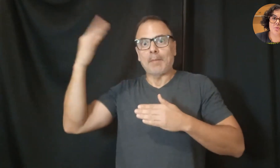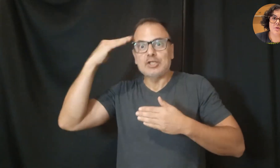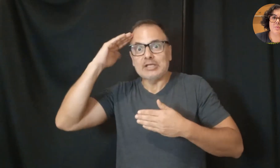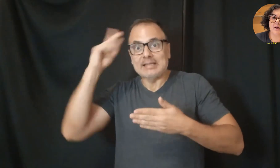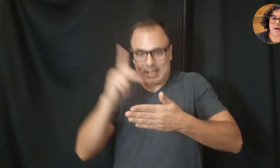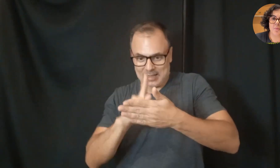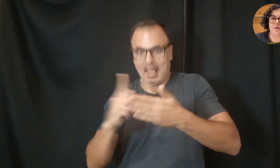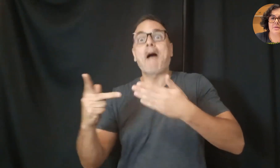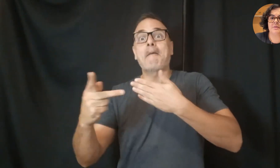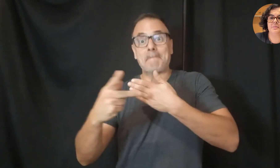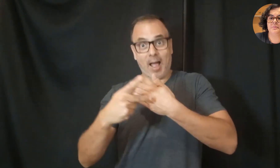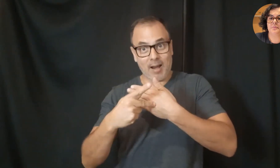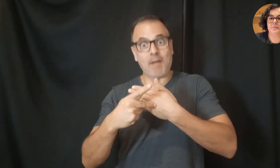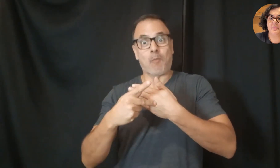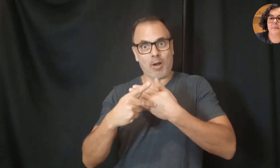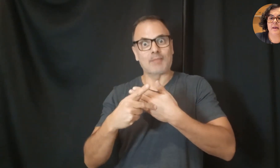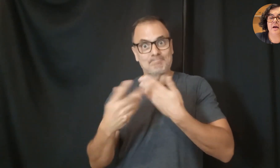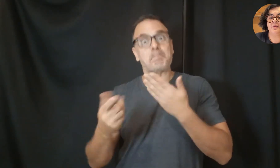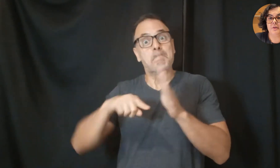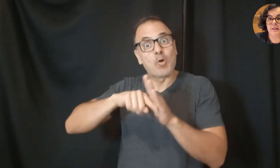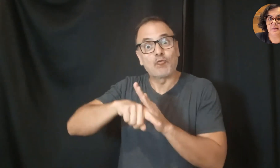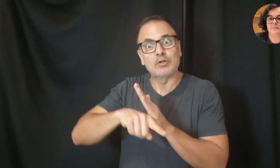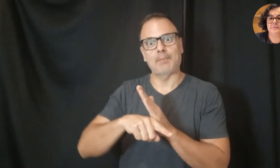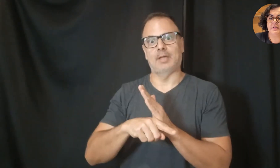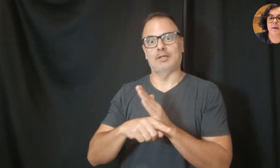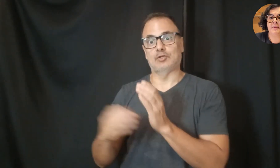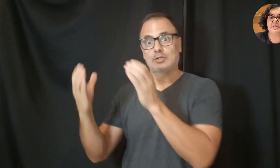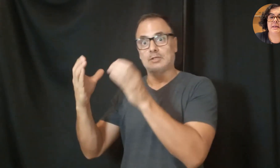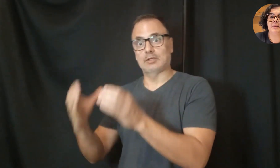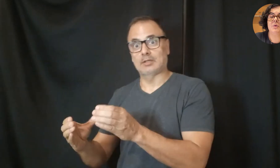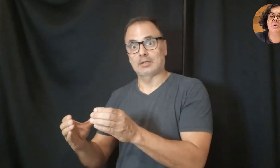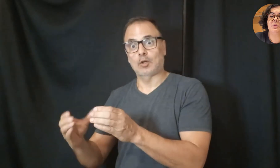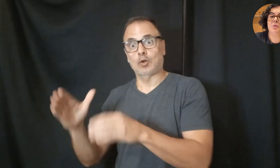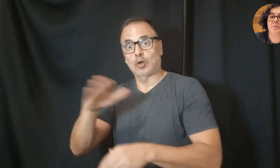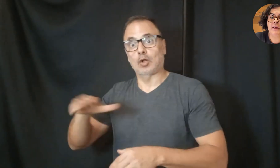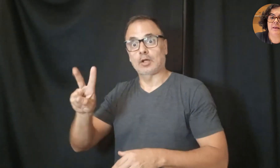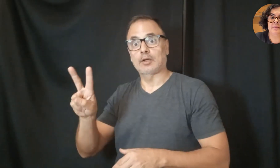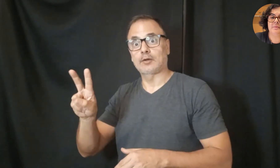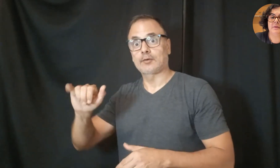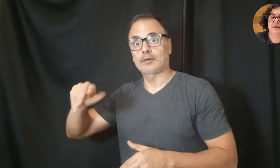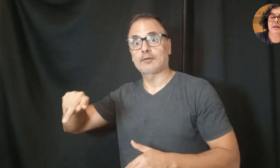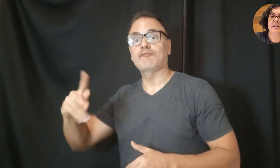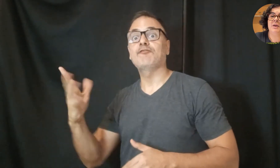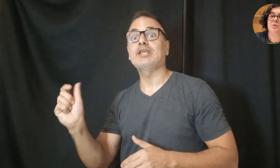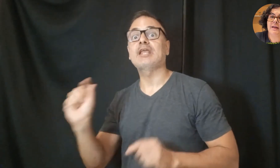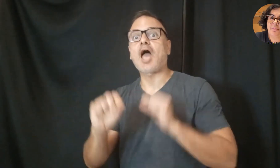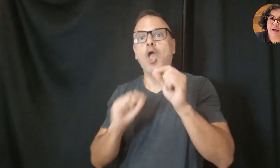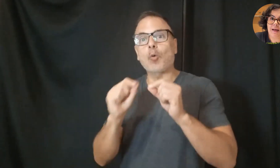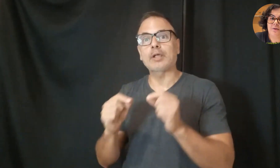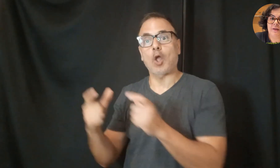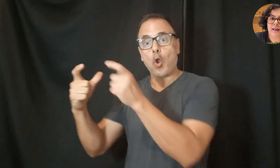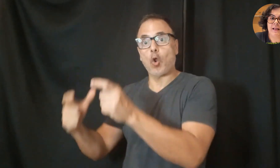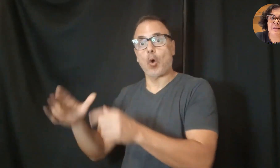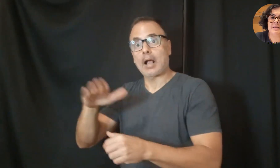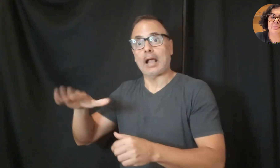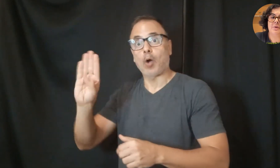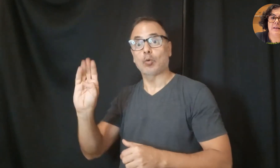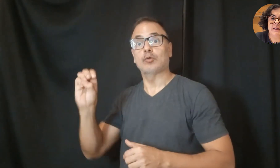suas parábolas. A vinha apresenta o campo do bem e o trabalho nela